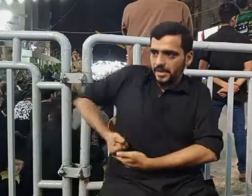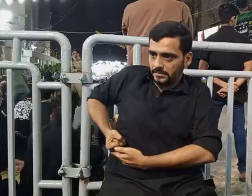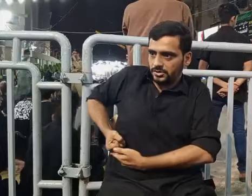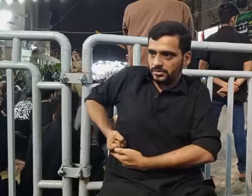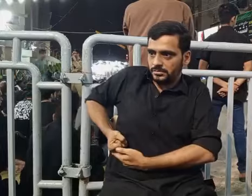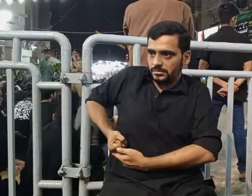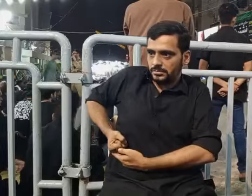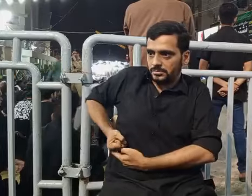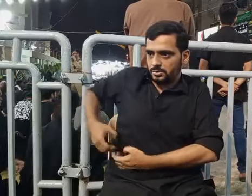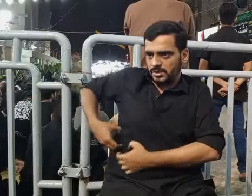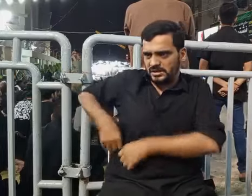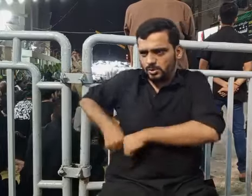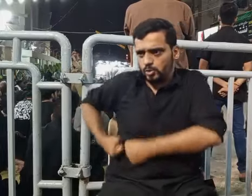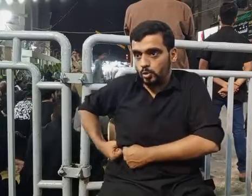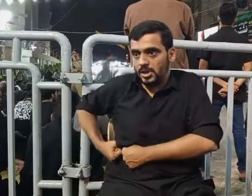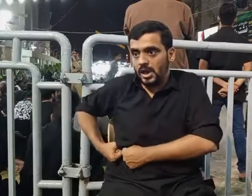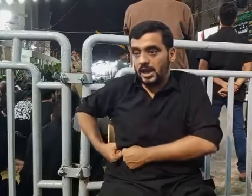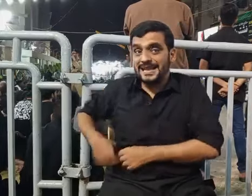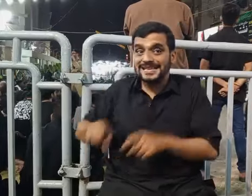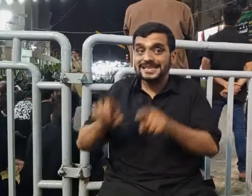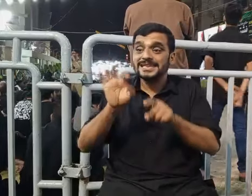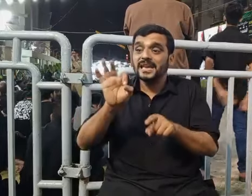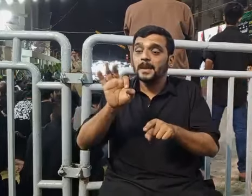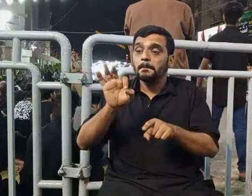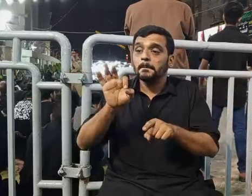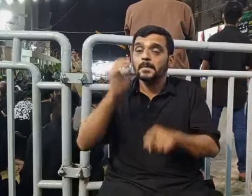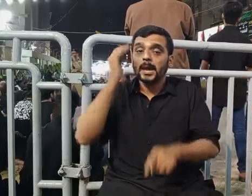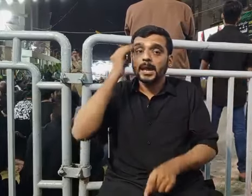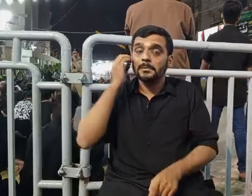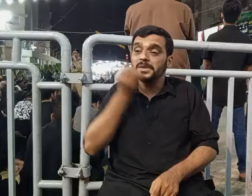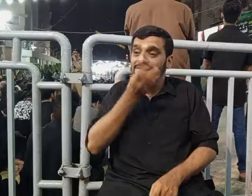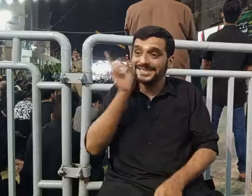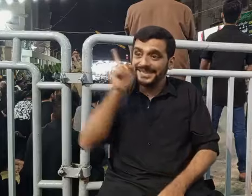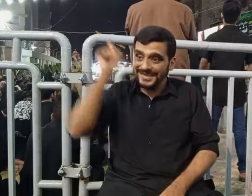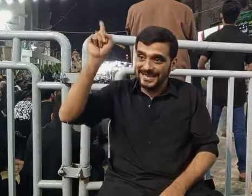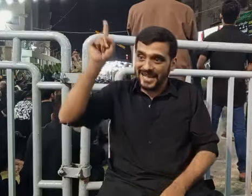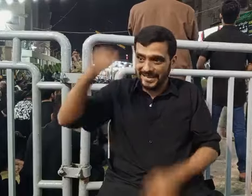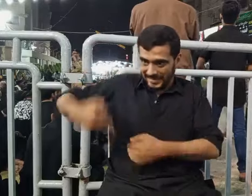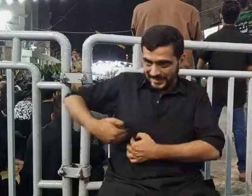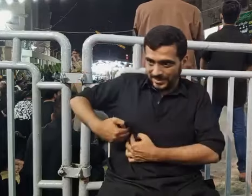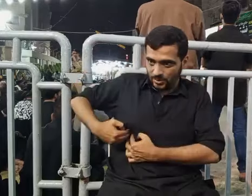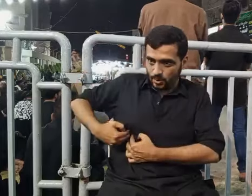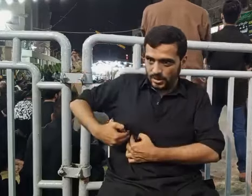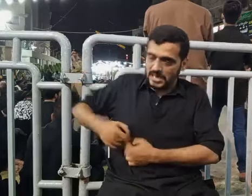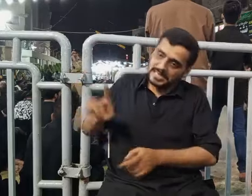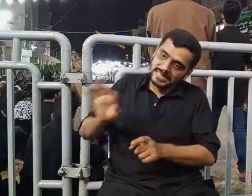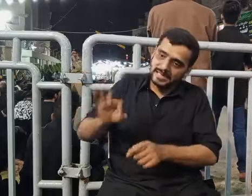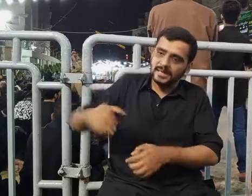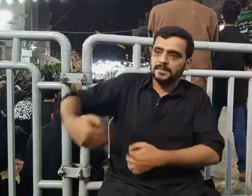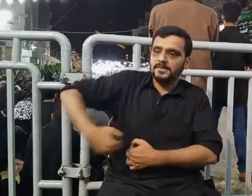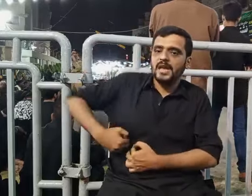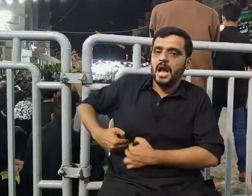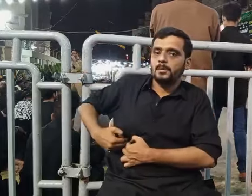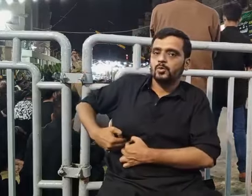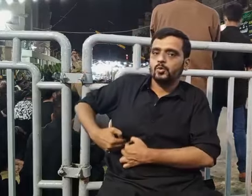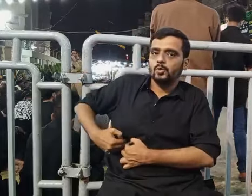بڑے مظلوم، امام حسن مظلوم بھی ہیں، مسموم بھی ہیں، ہمیشہ سنتے ہو جملہ، لیکن میں امام حسن